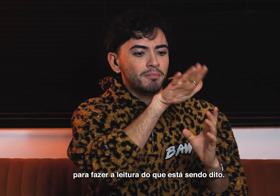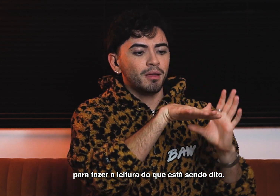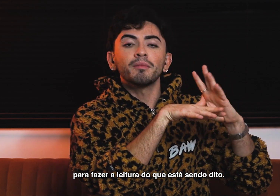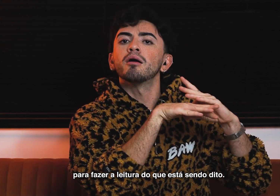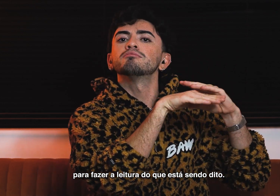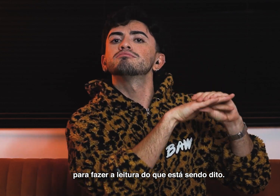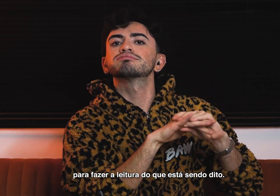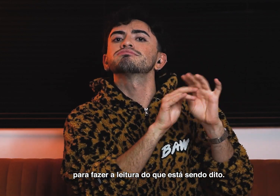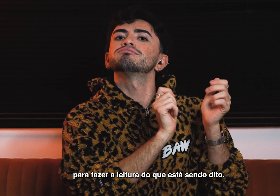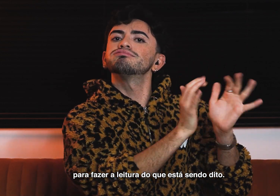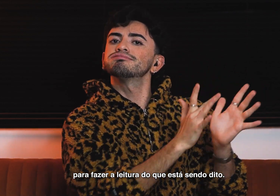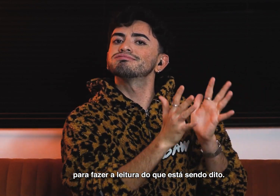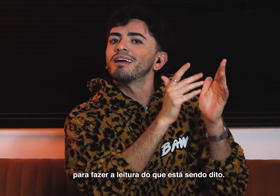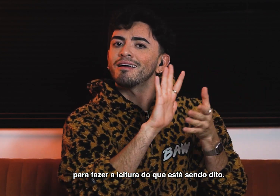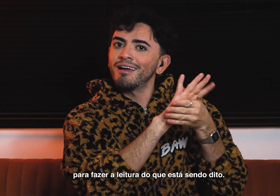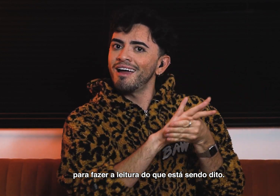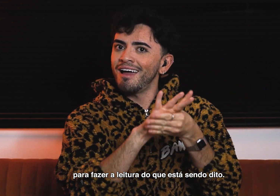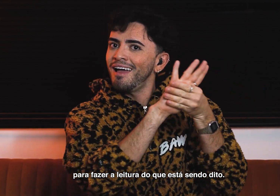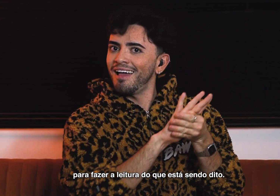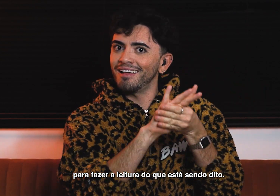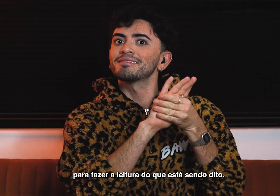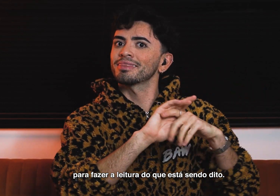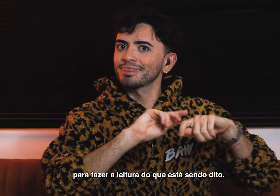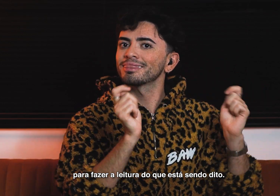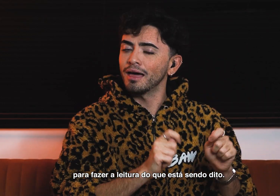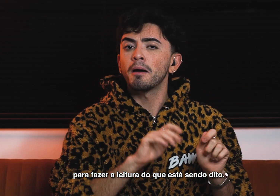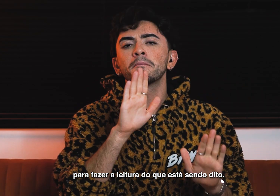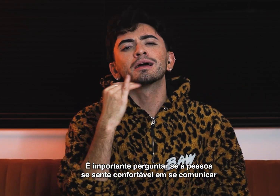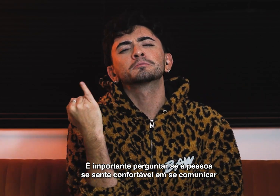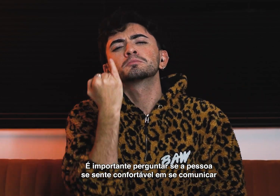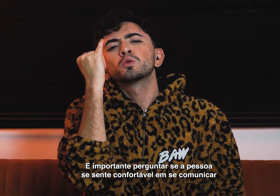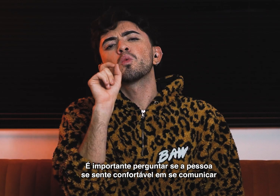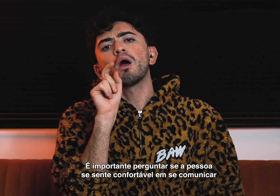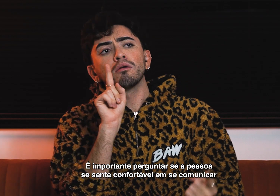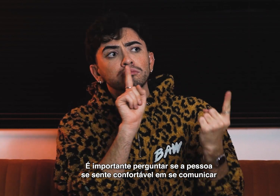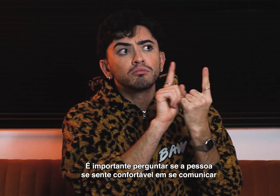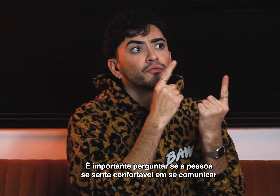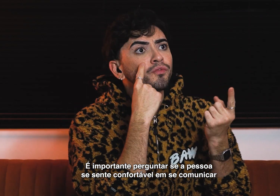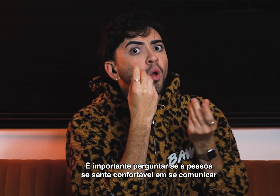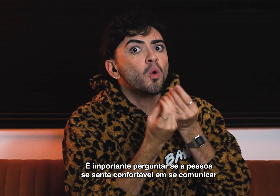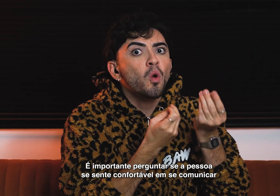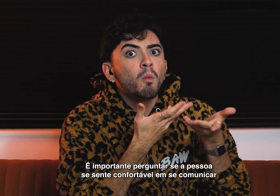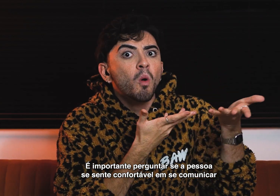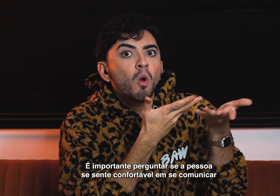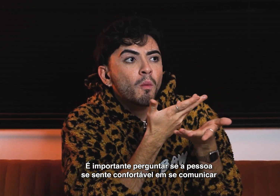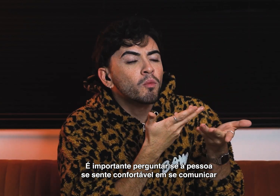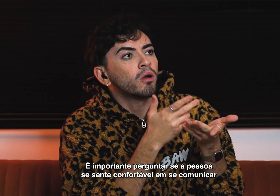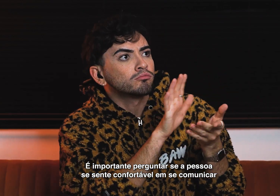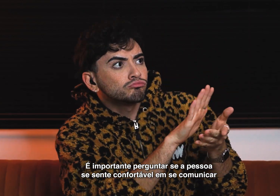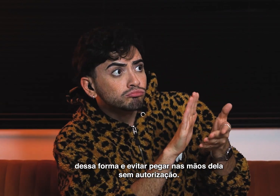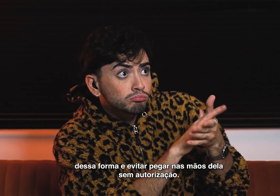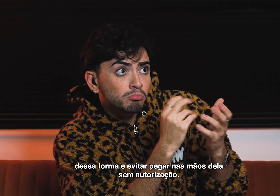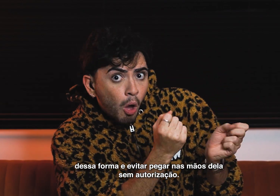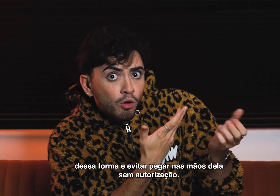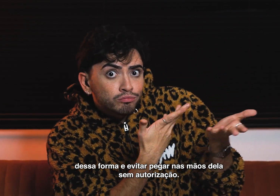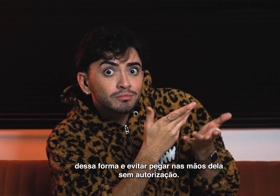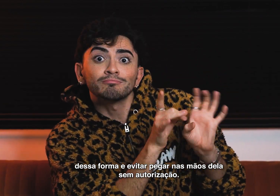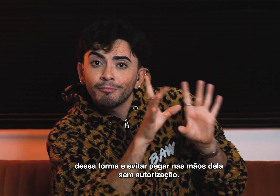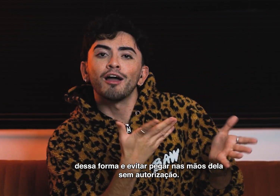leitura do que está sendo dito. É importante perguntar se essa pessoa se sente confortável em se comunicar dessa forma e